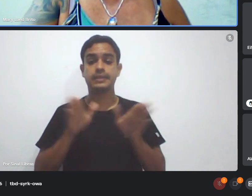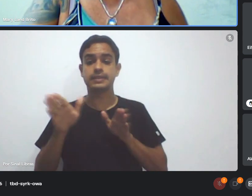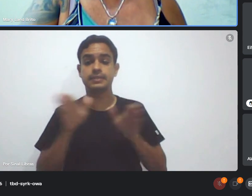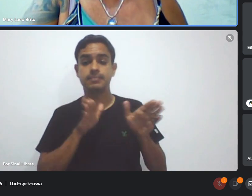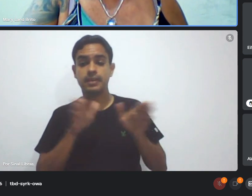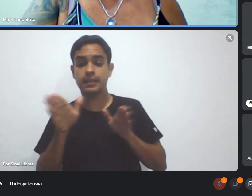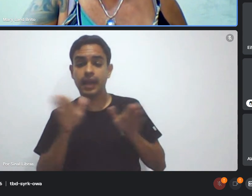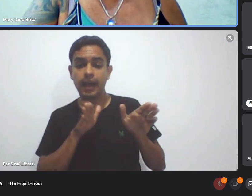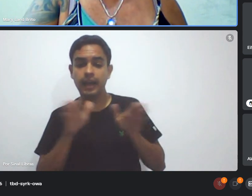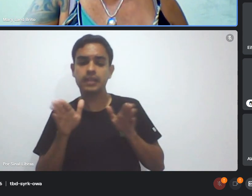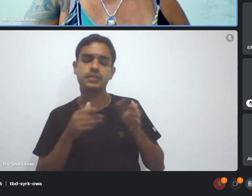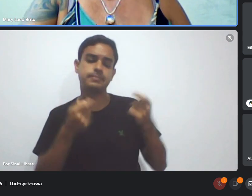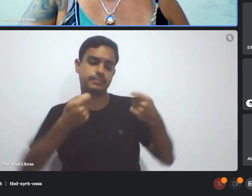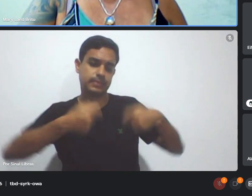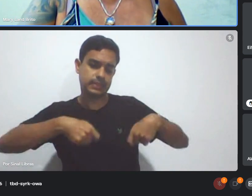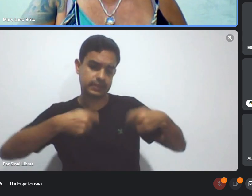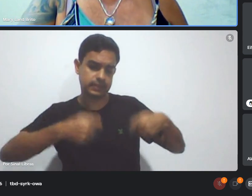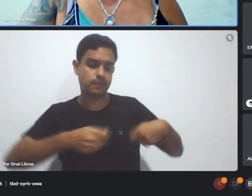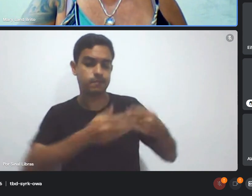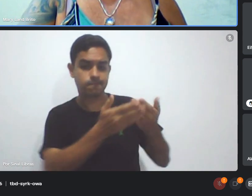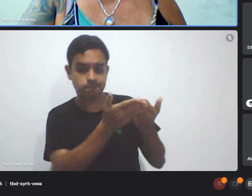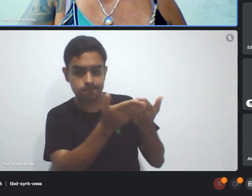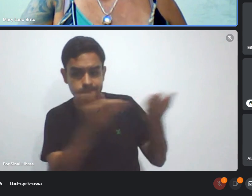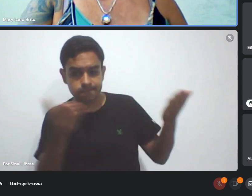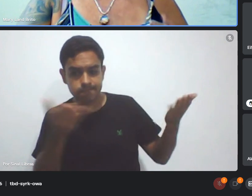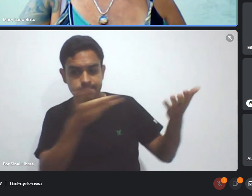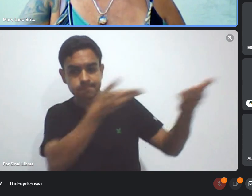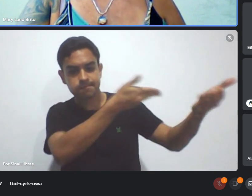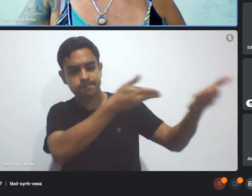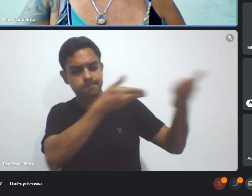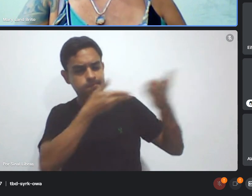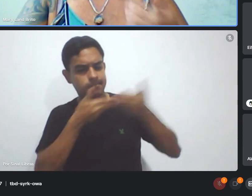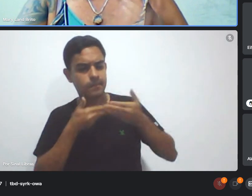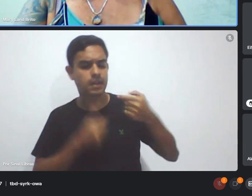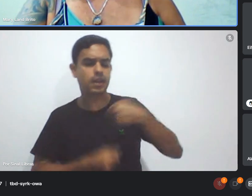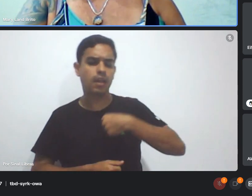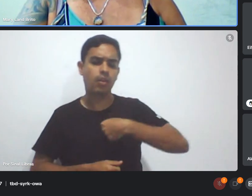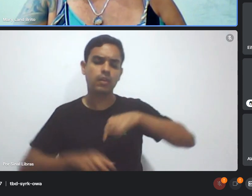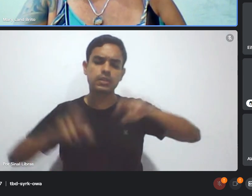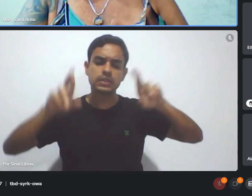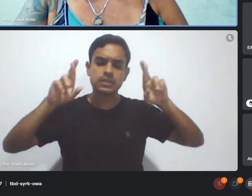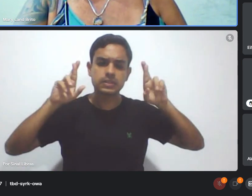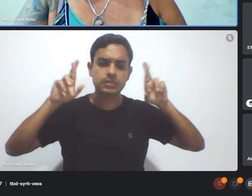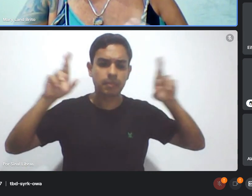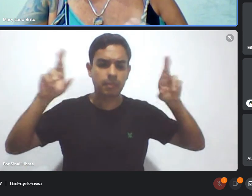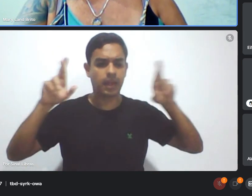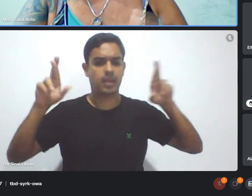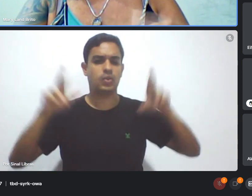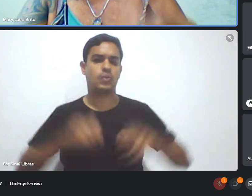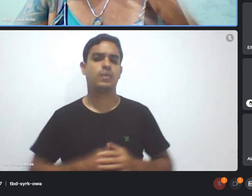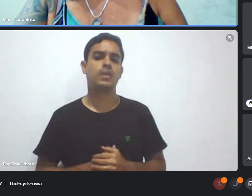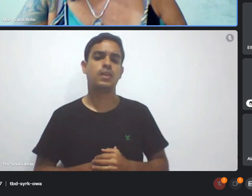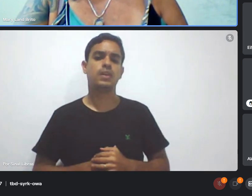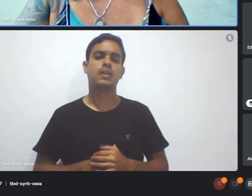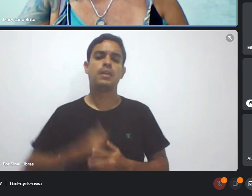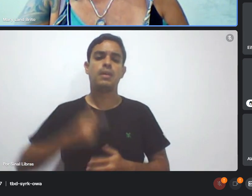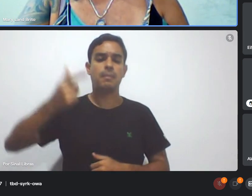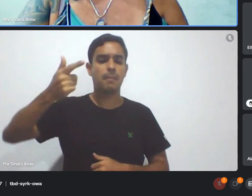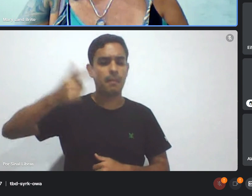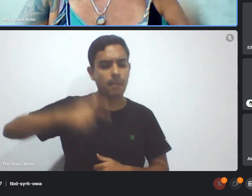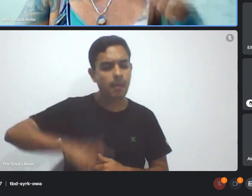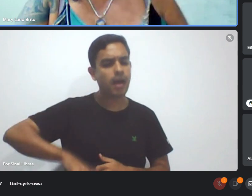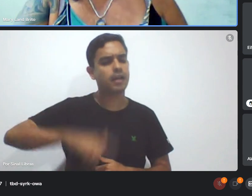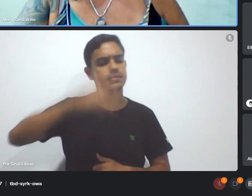vocês não se fazem presente, não estão juntos, e eu espero que, de chegar para mais gente com